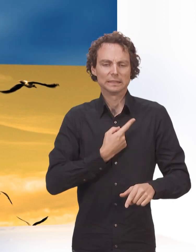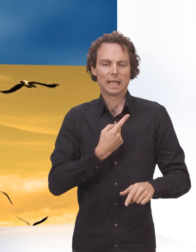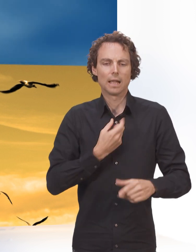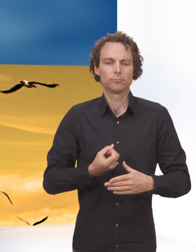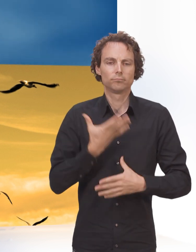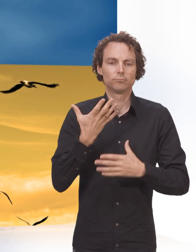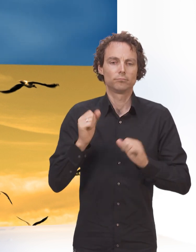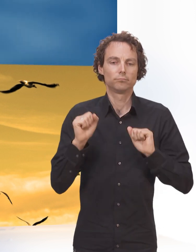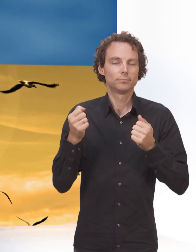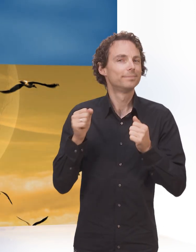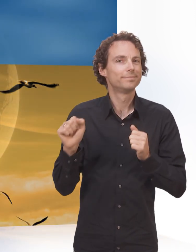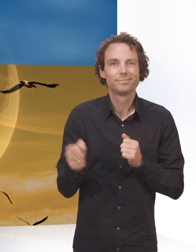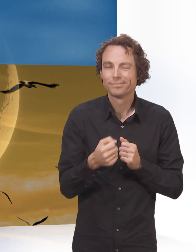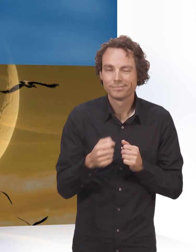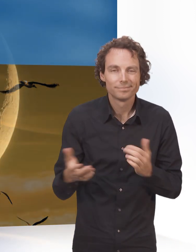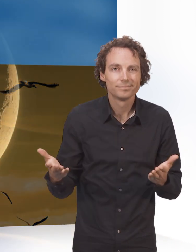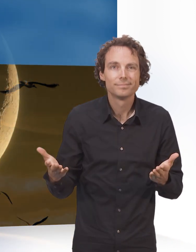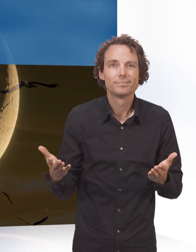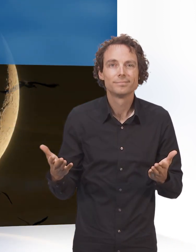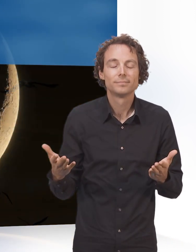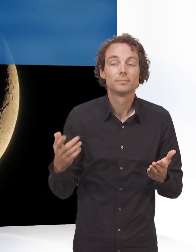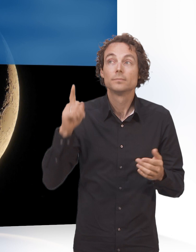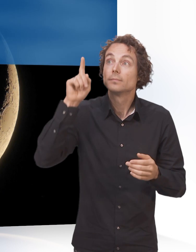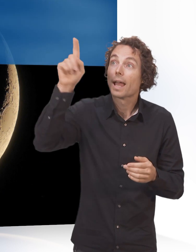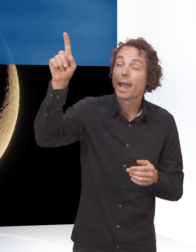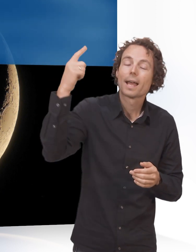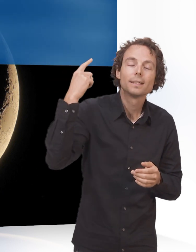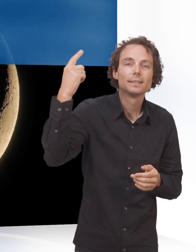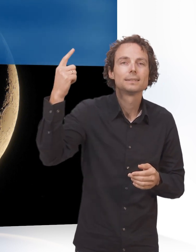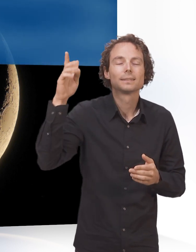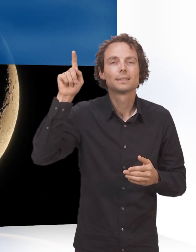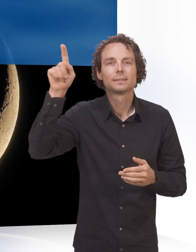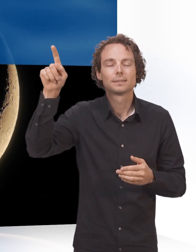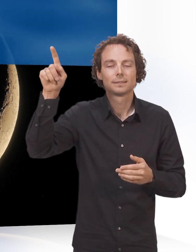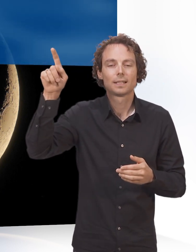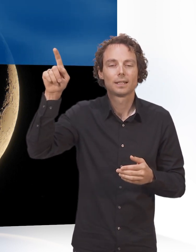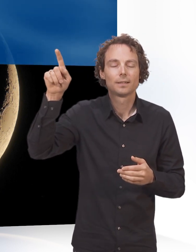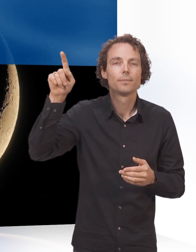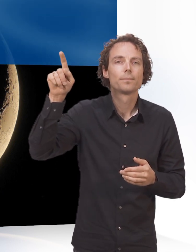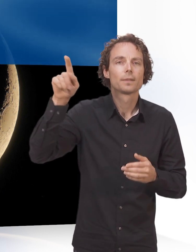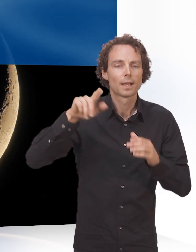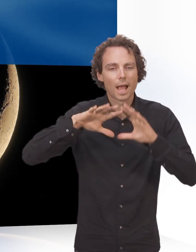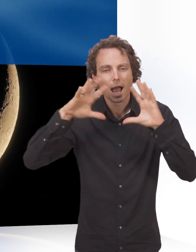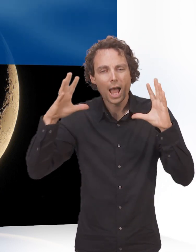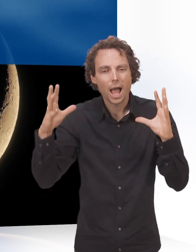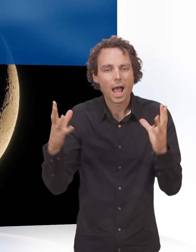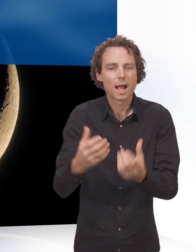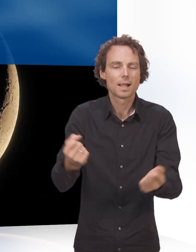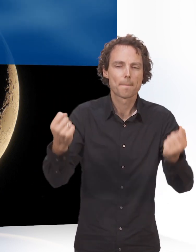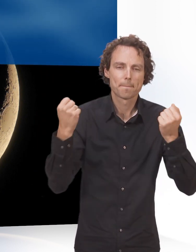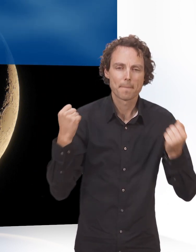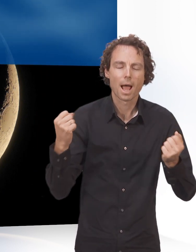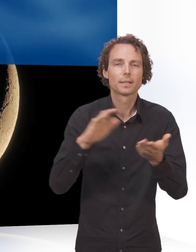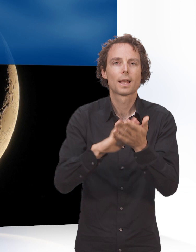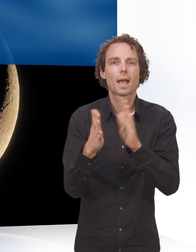sich selbst vollbringen kann. Er ist es, der alle Macht in